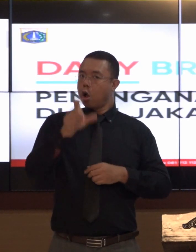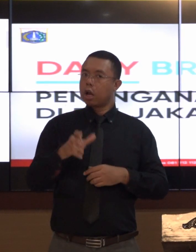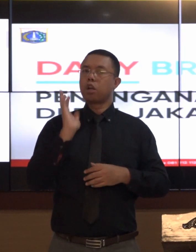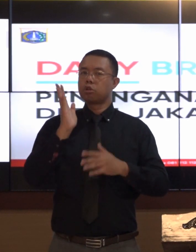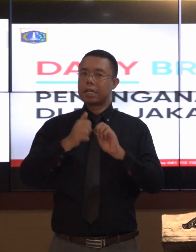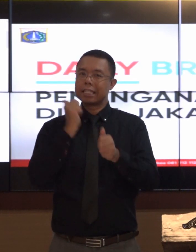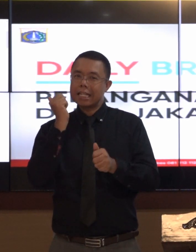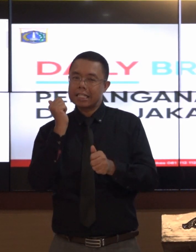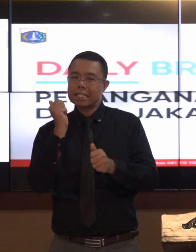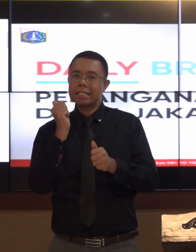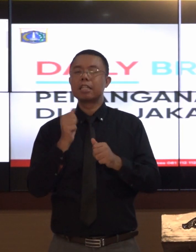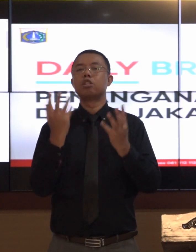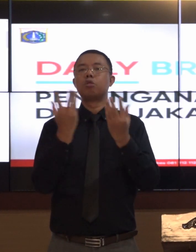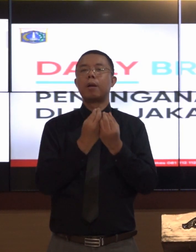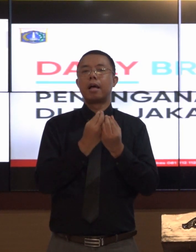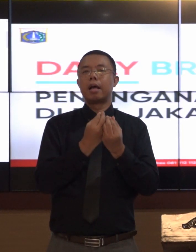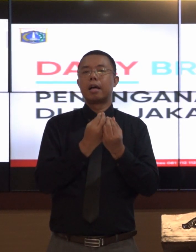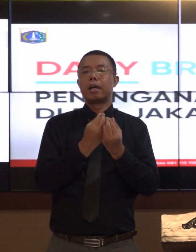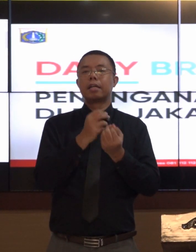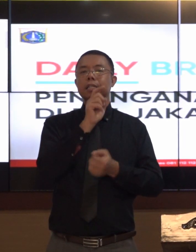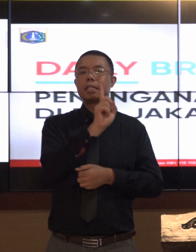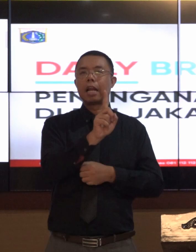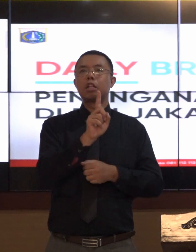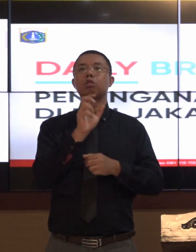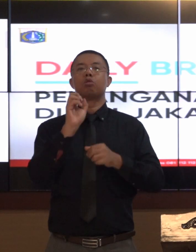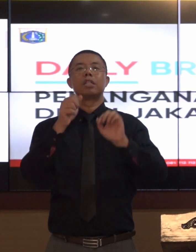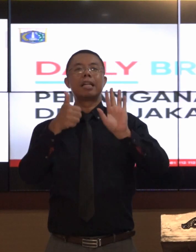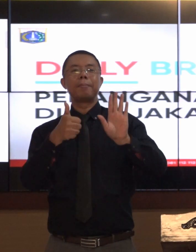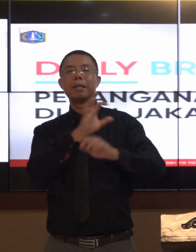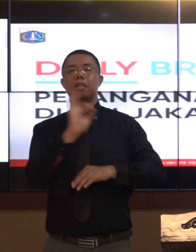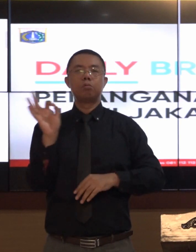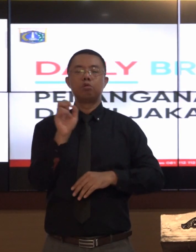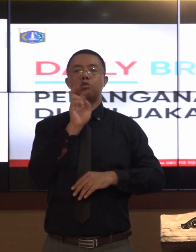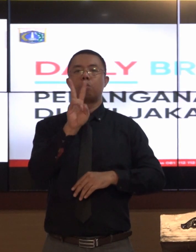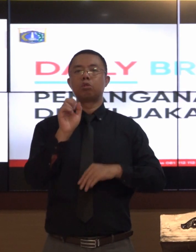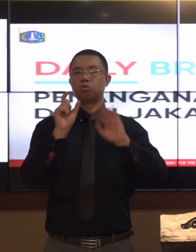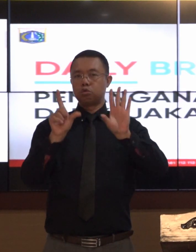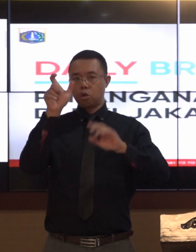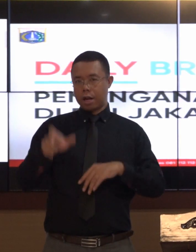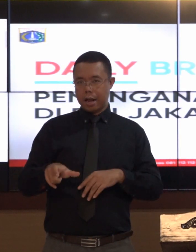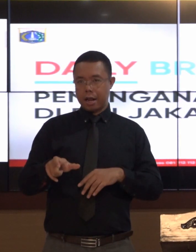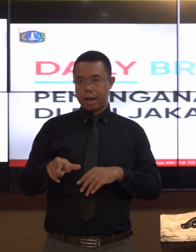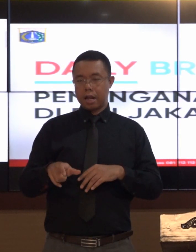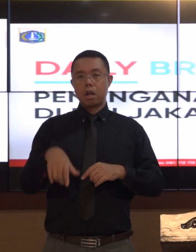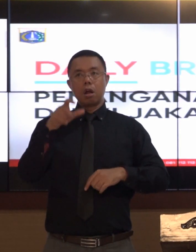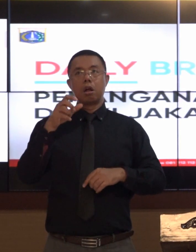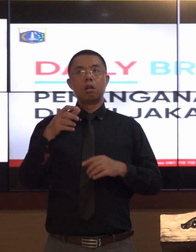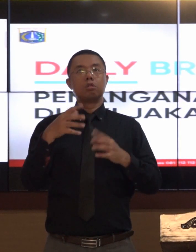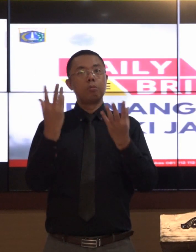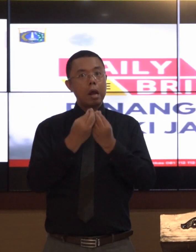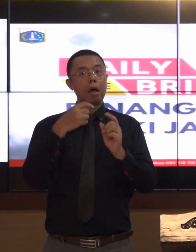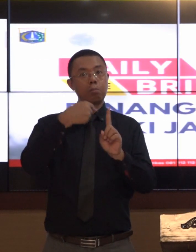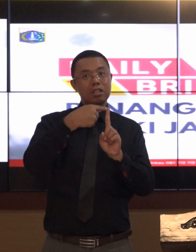yang telah dilakukan tapi tes ada sebanyak 106000 207 orang dan persentase